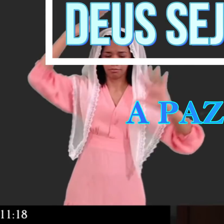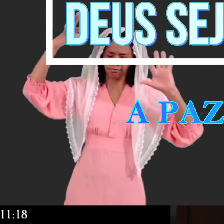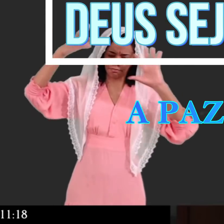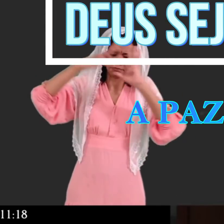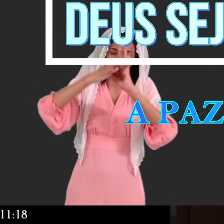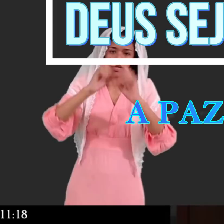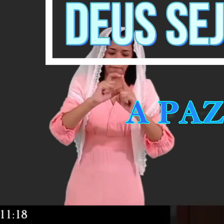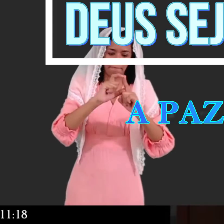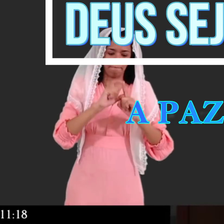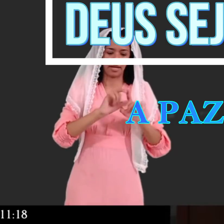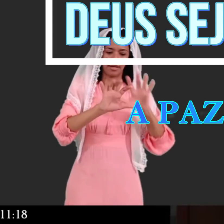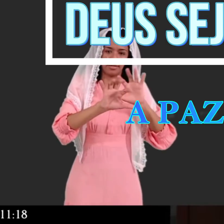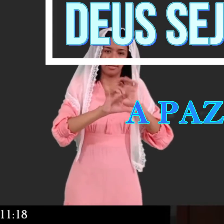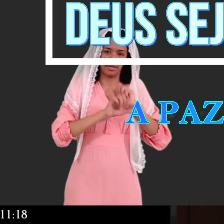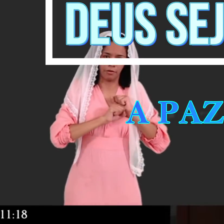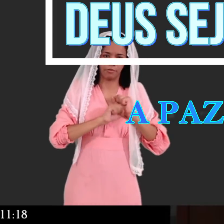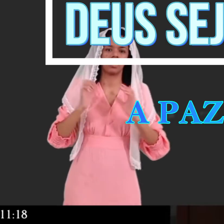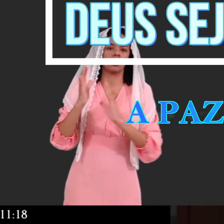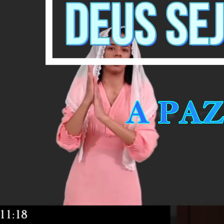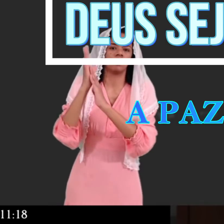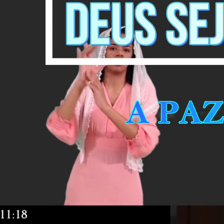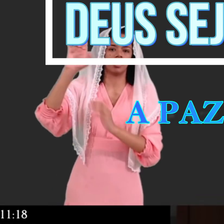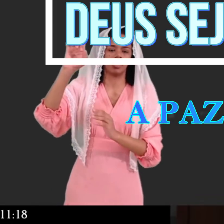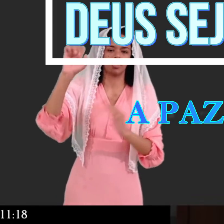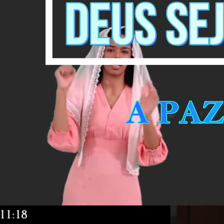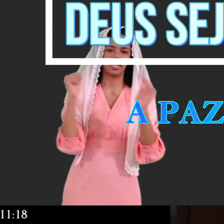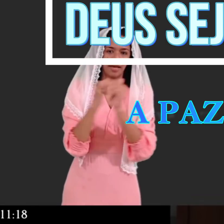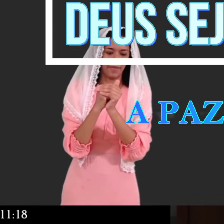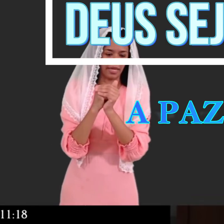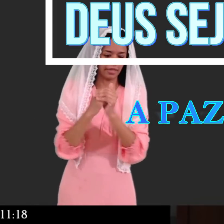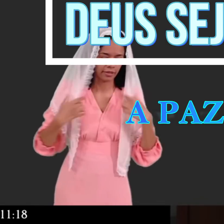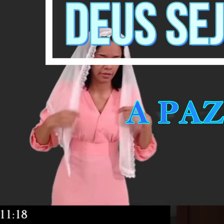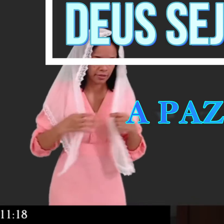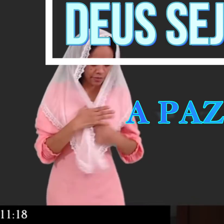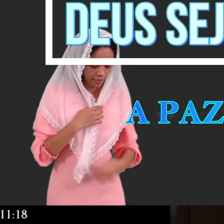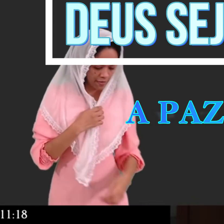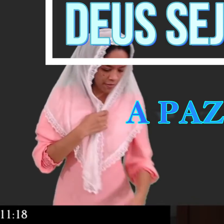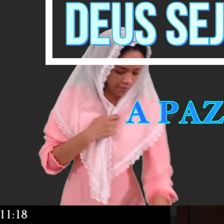palavra esteja em nossos corações. Deus seja louvado. Amém.